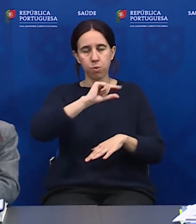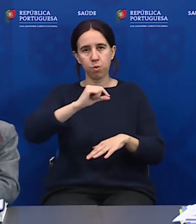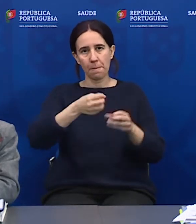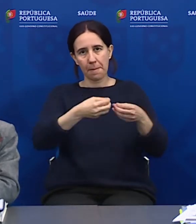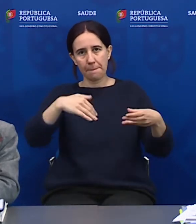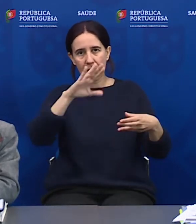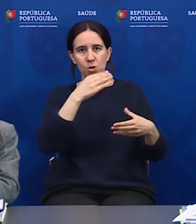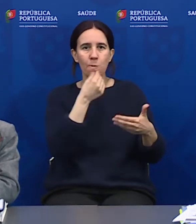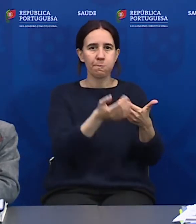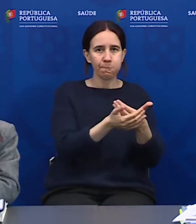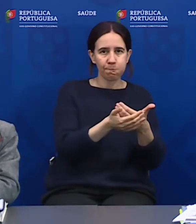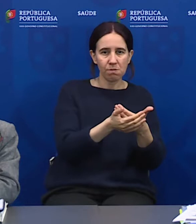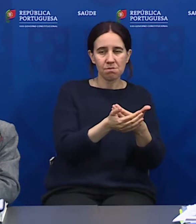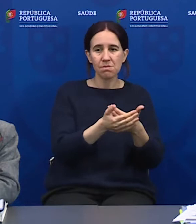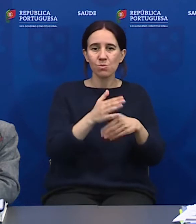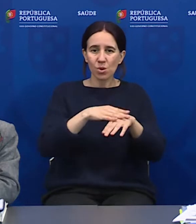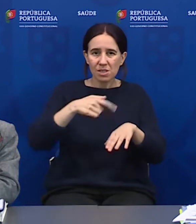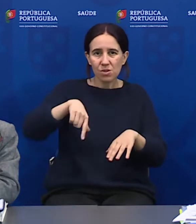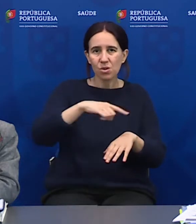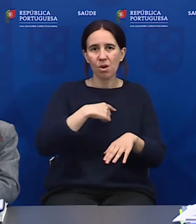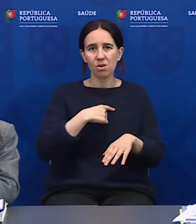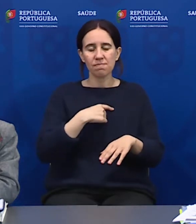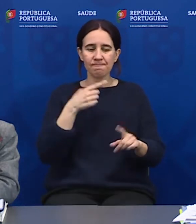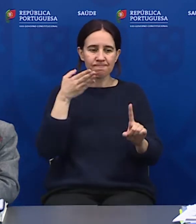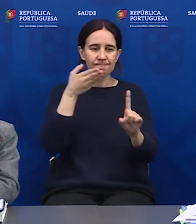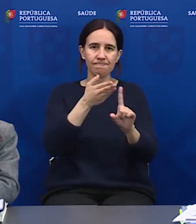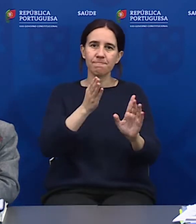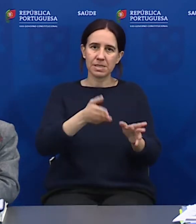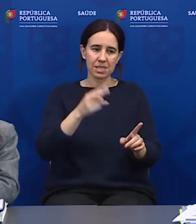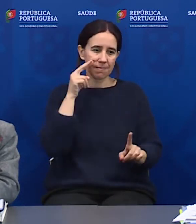os idosos e não percamos, por isso, esta situação de vista.